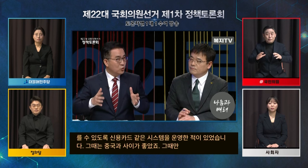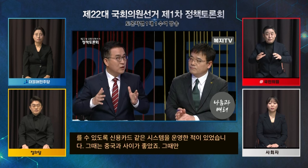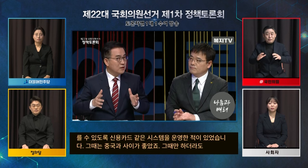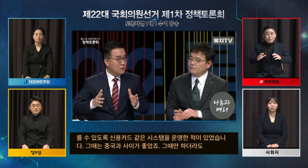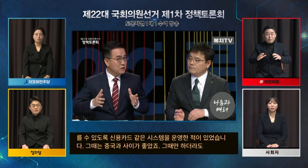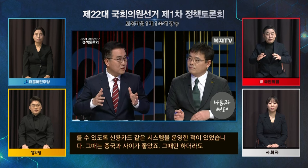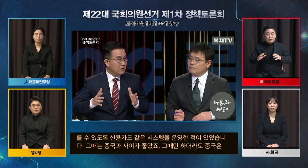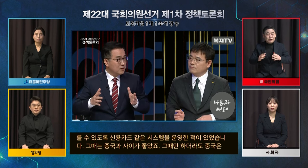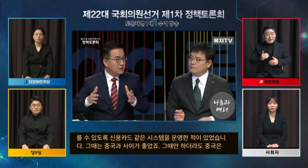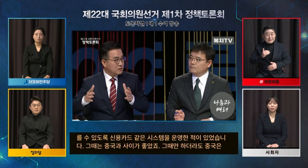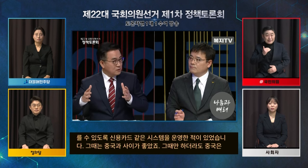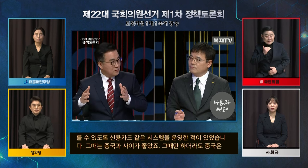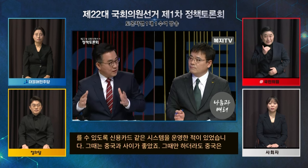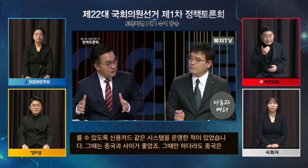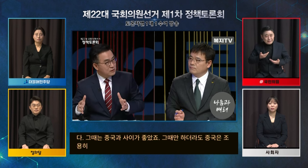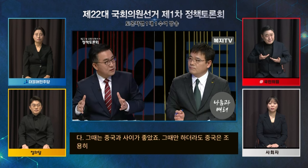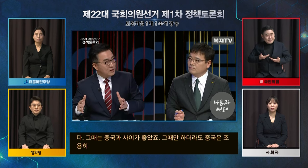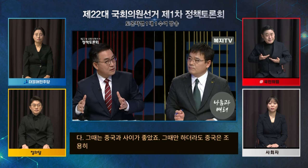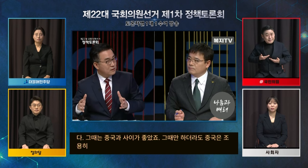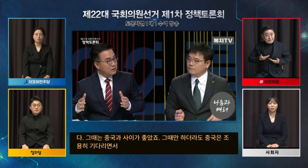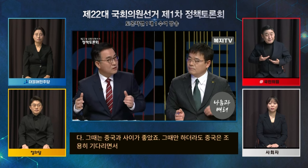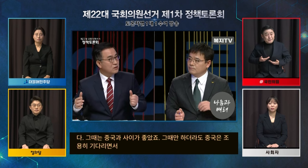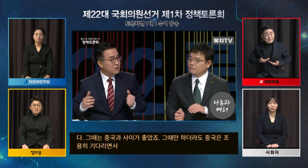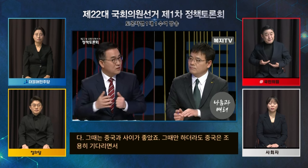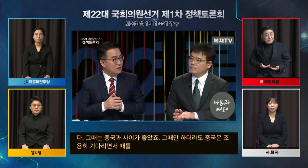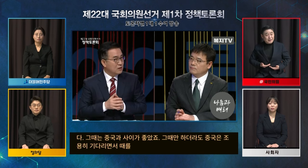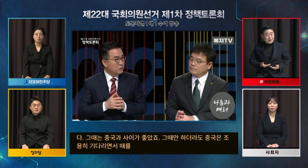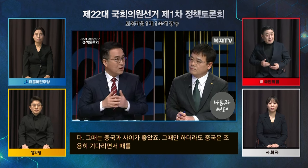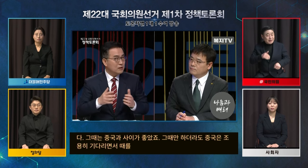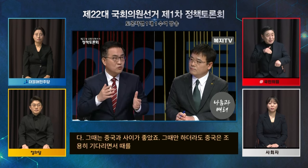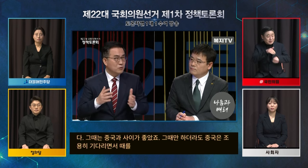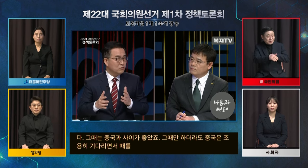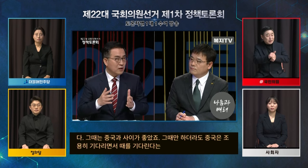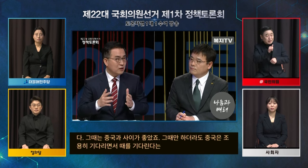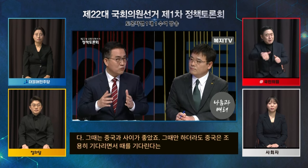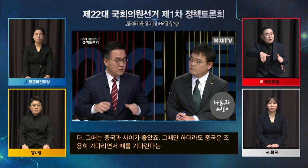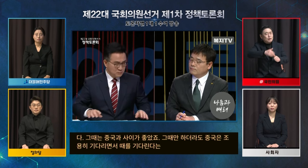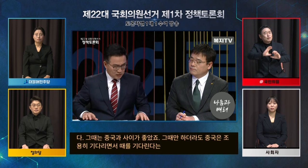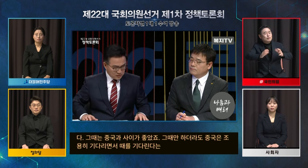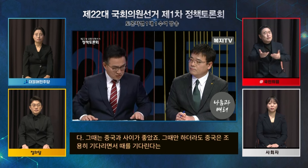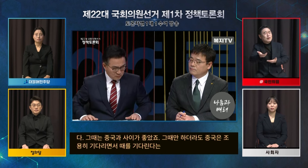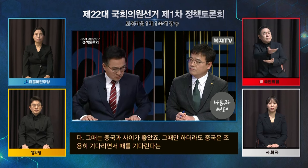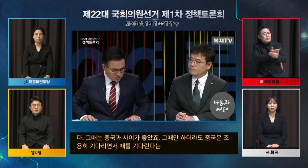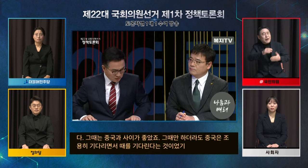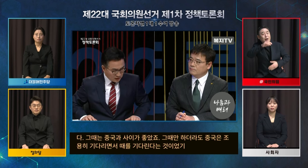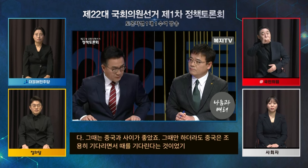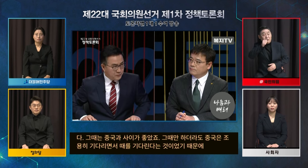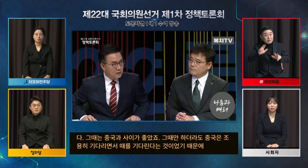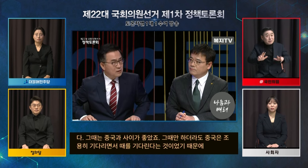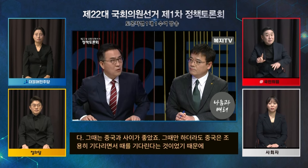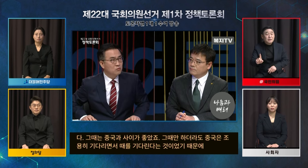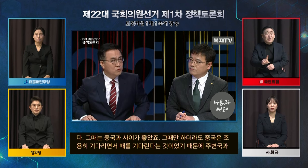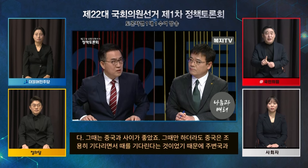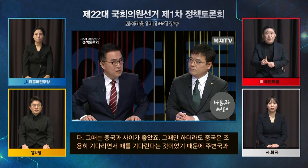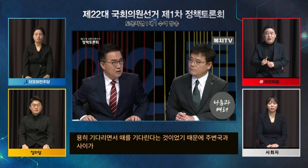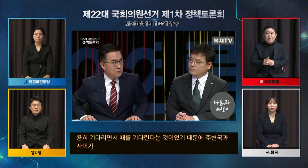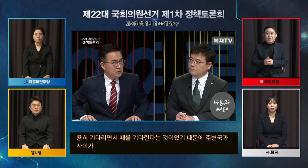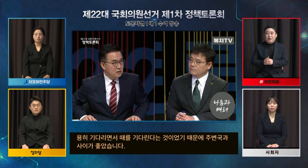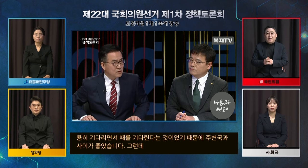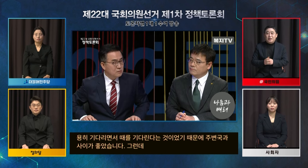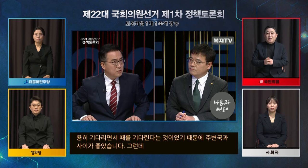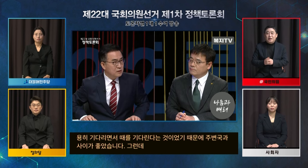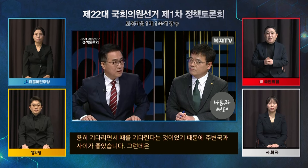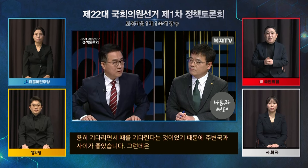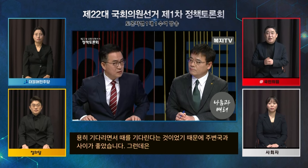조용히 기다리면서 때를 기다린다는 이런 시기였기 때문에 굉장히 주변국 사이가 좋았습니다. 그런데 지금 어떻습니까? 대국 굴기 시대